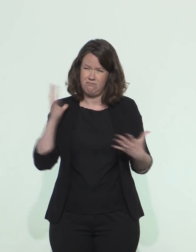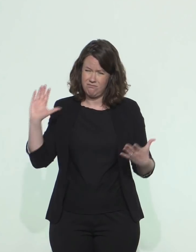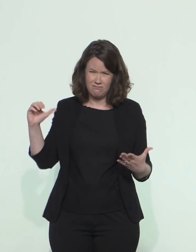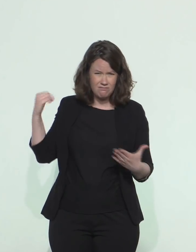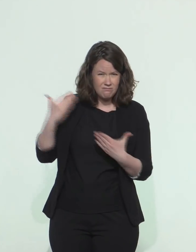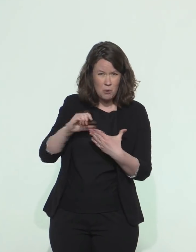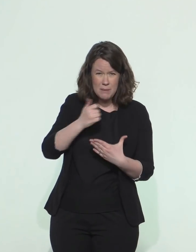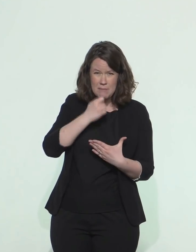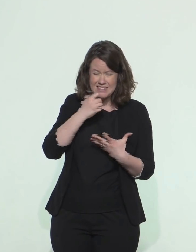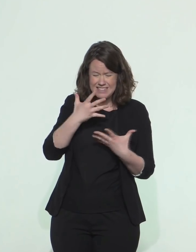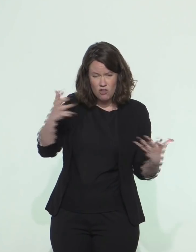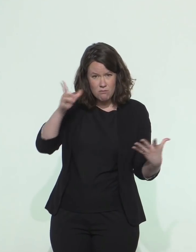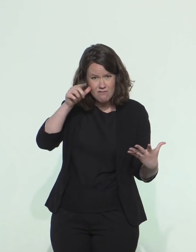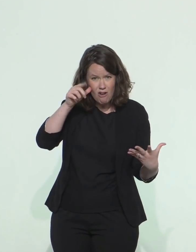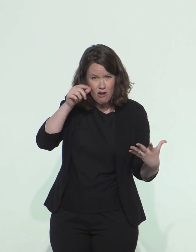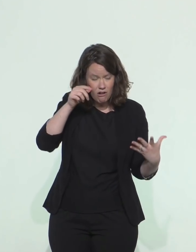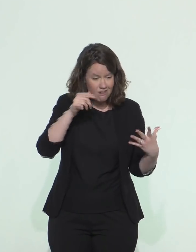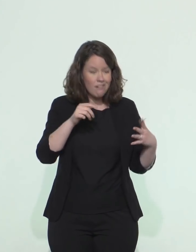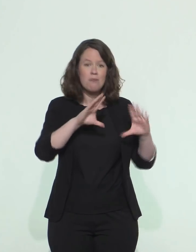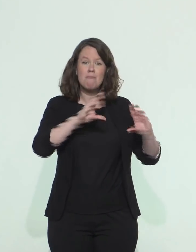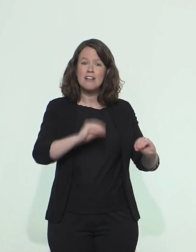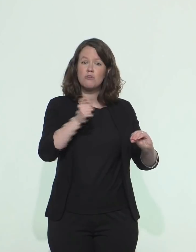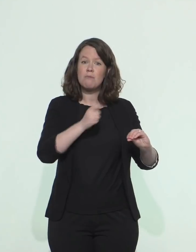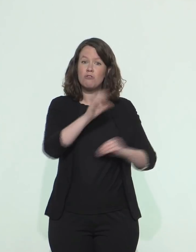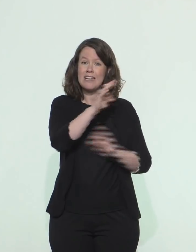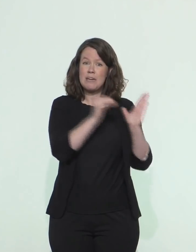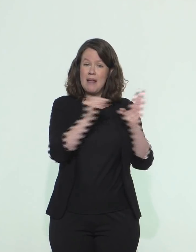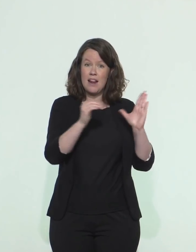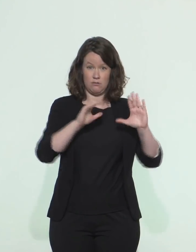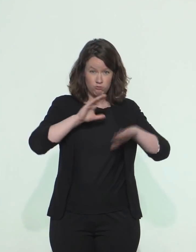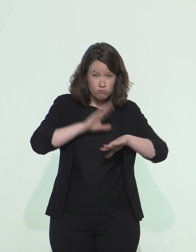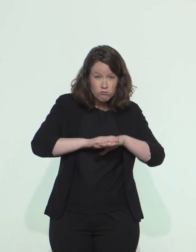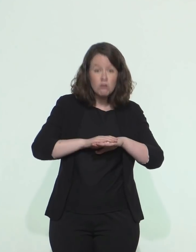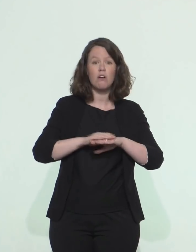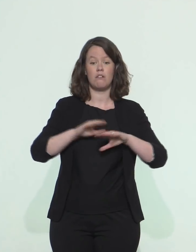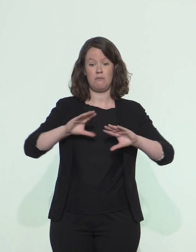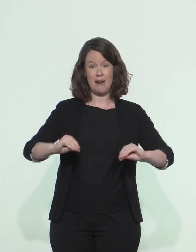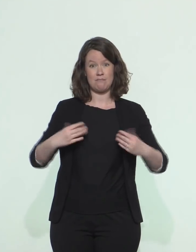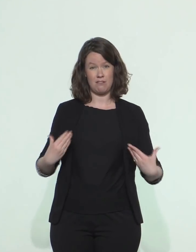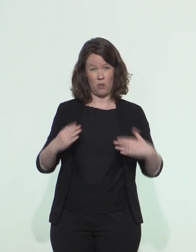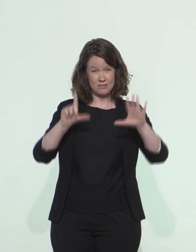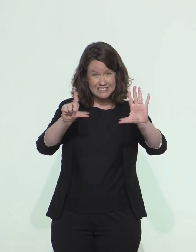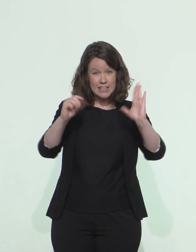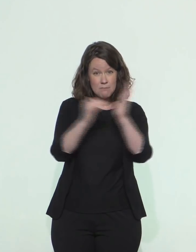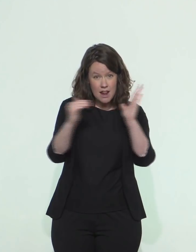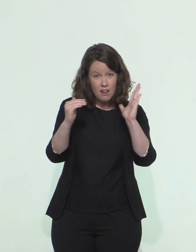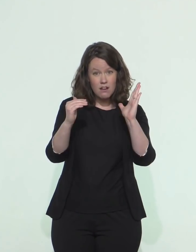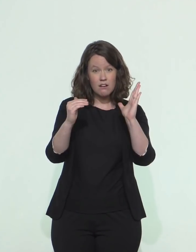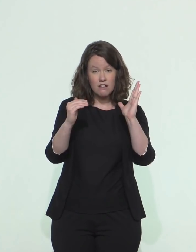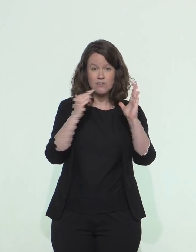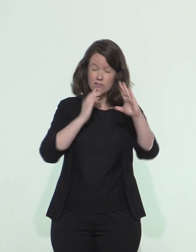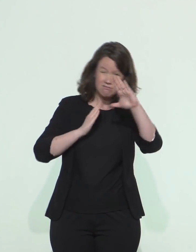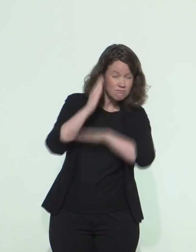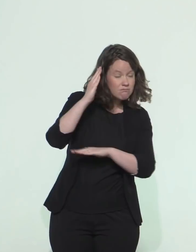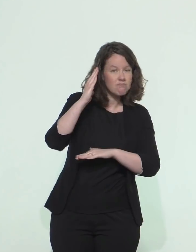réanimation française de 5 000 lits à 10 000 lits. Nous observons que nous sommes encore à plus de 7 000 lits qui évidemment prennent en compte